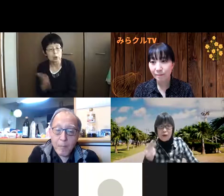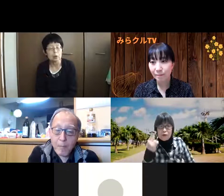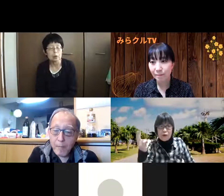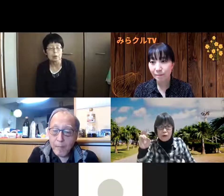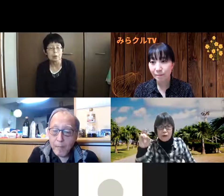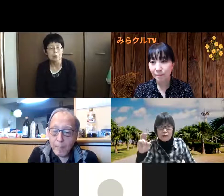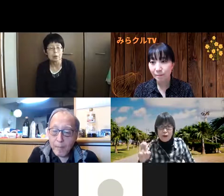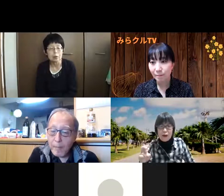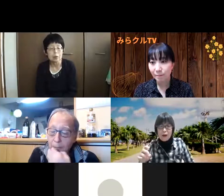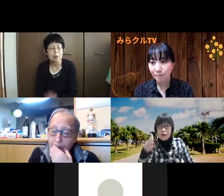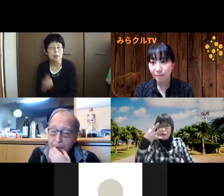トロロさんは